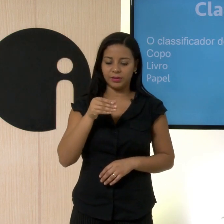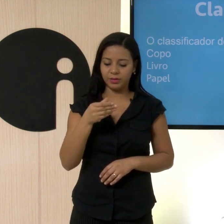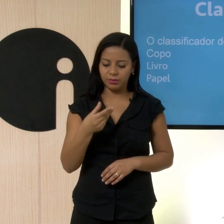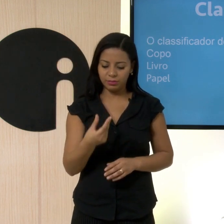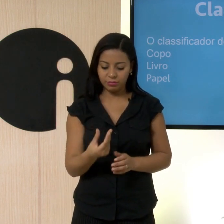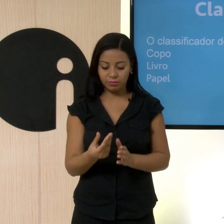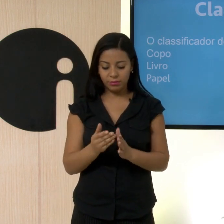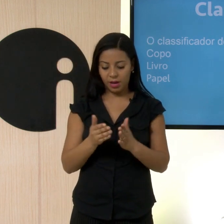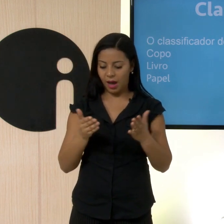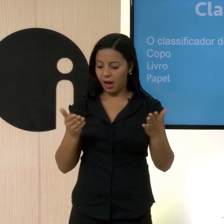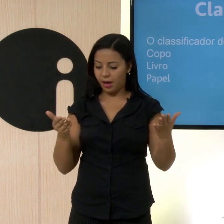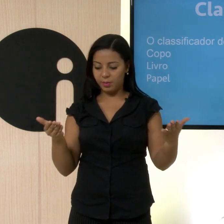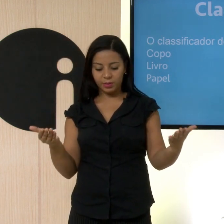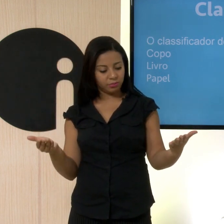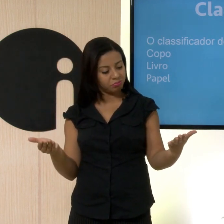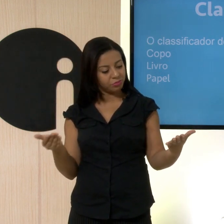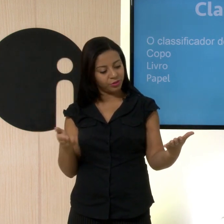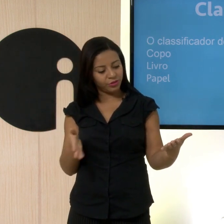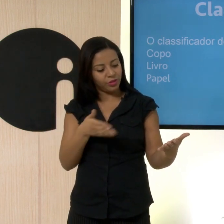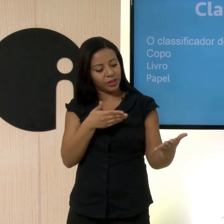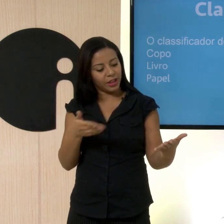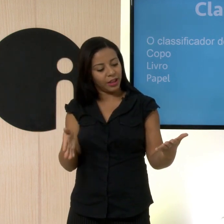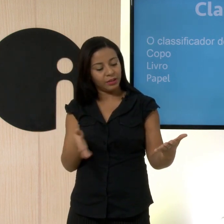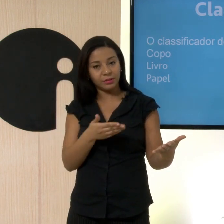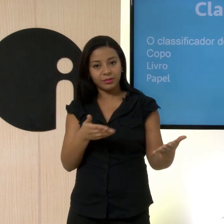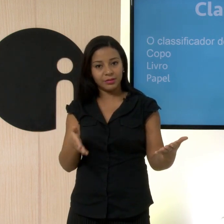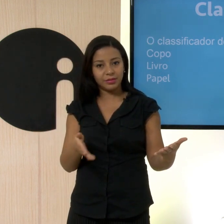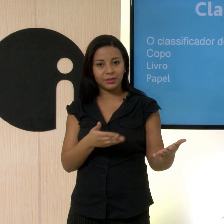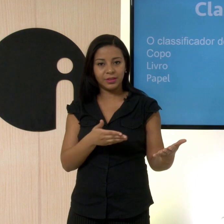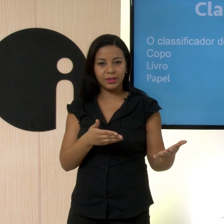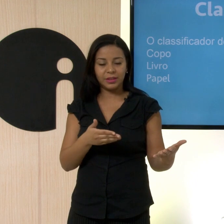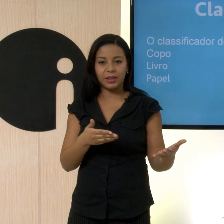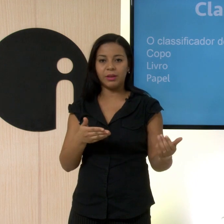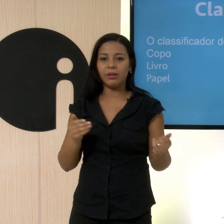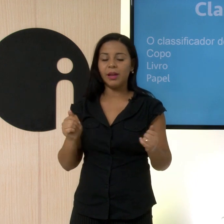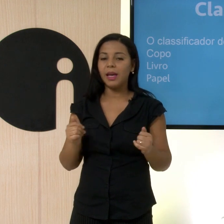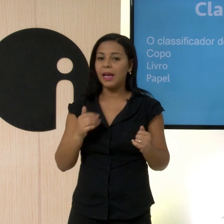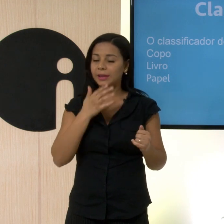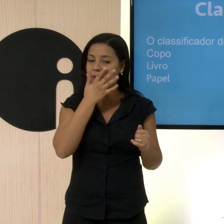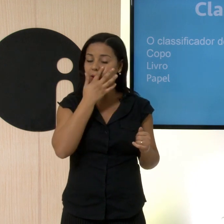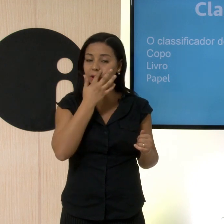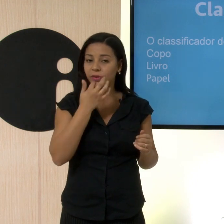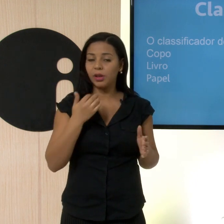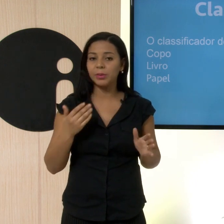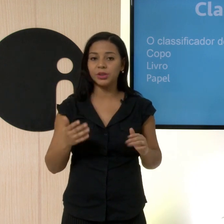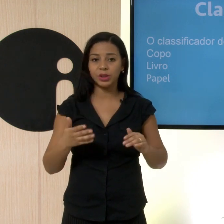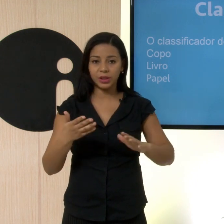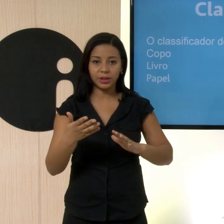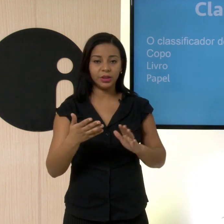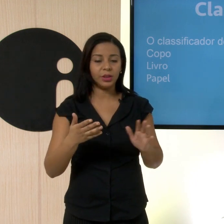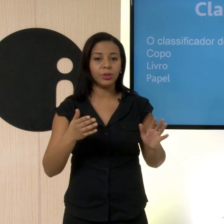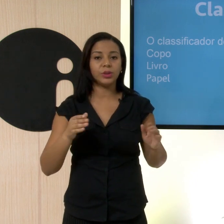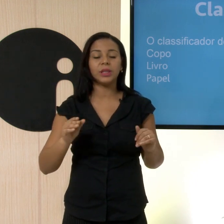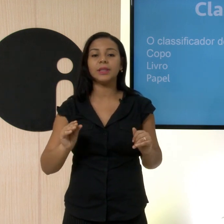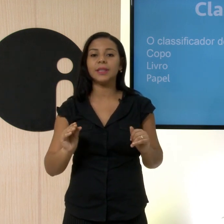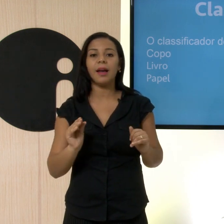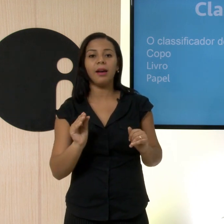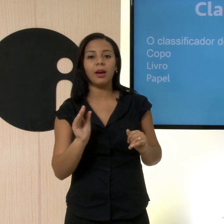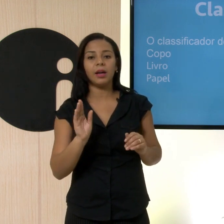livro, abro, folheio. Então, estas são as formas de utilizar